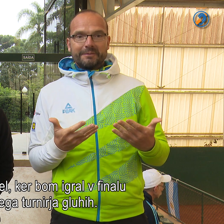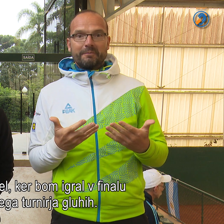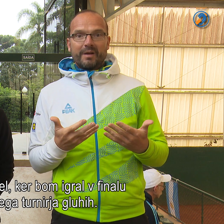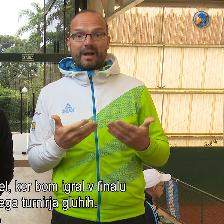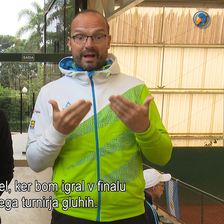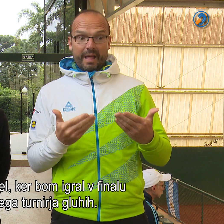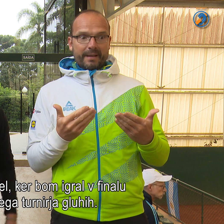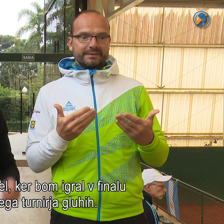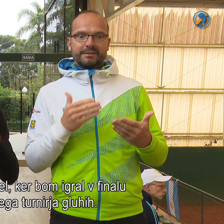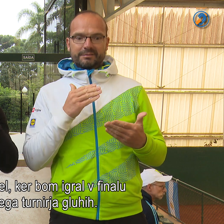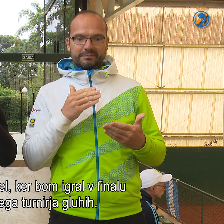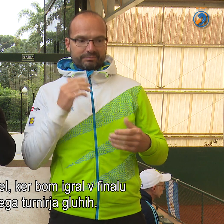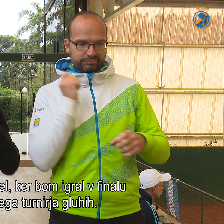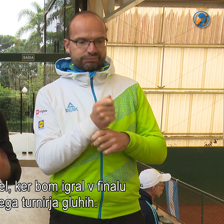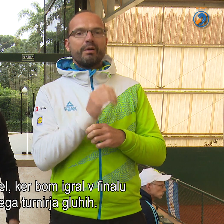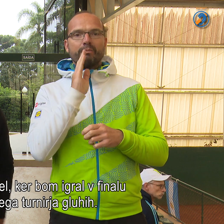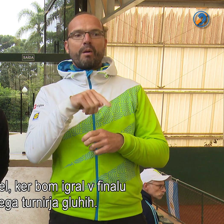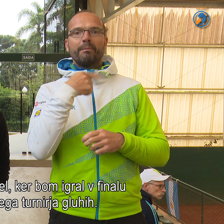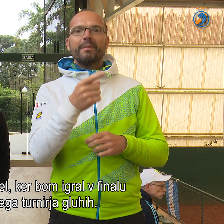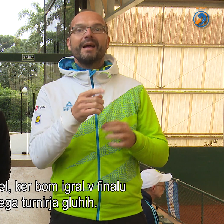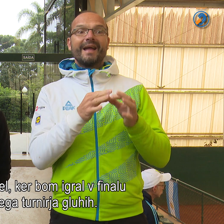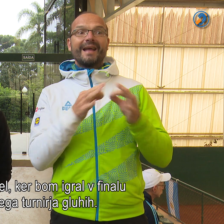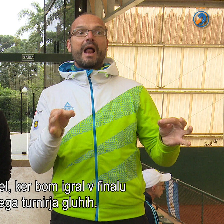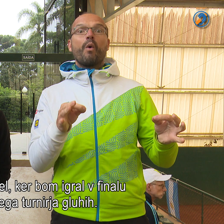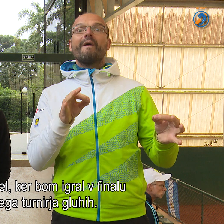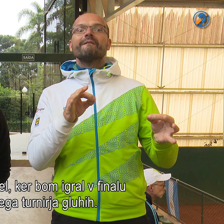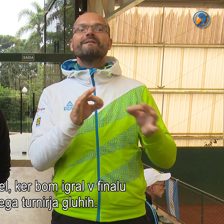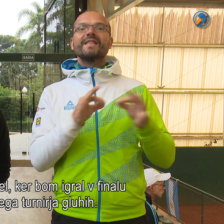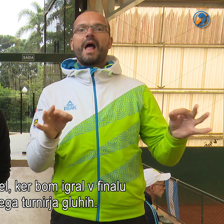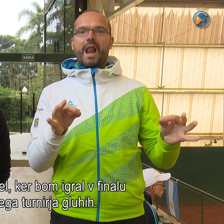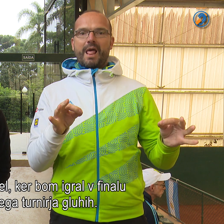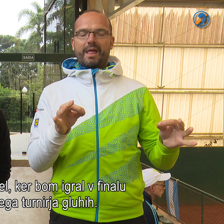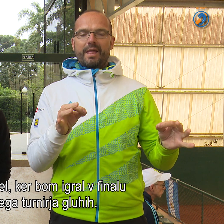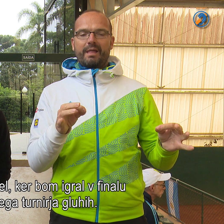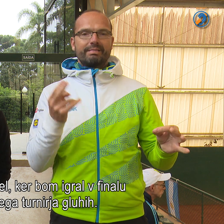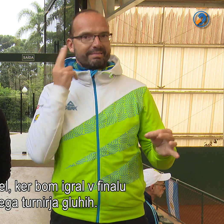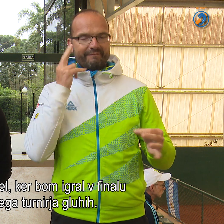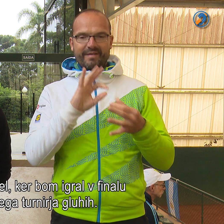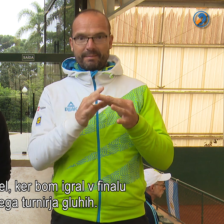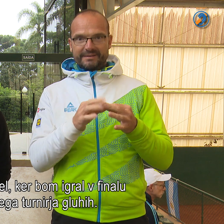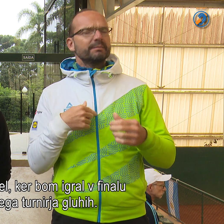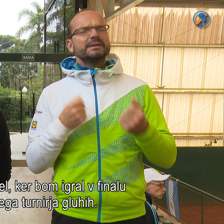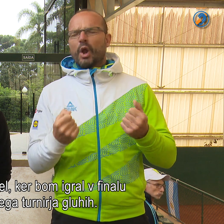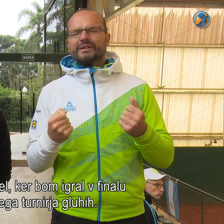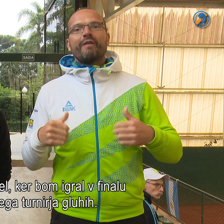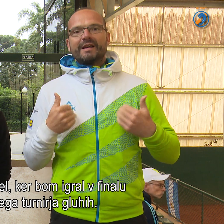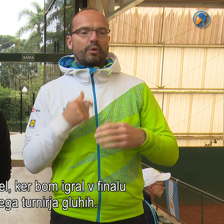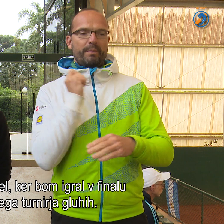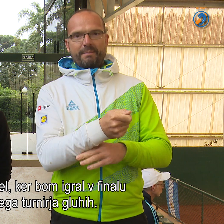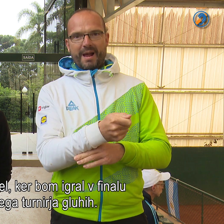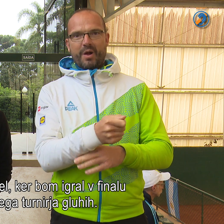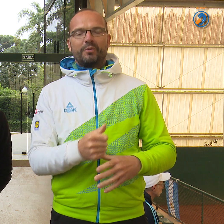I play final on the Olympic, so I'm happy.